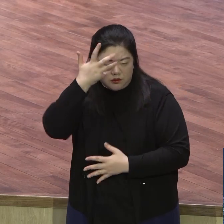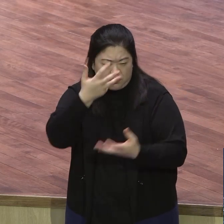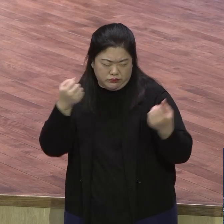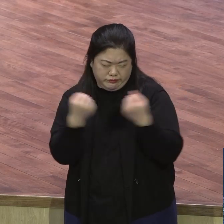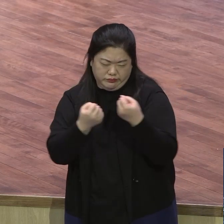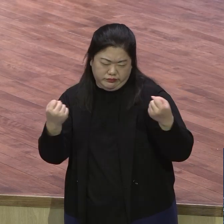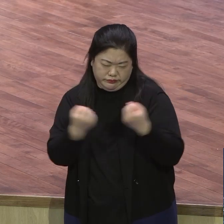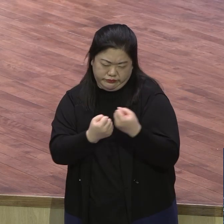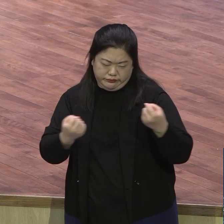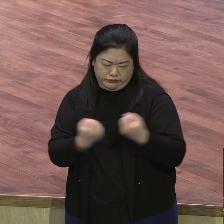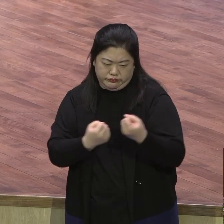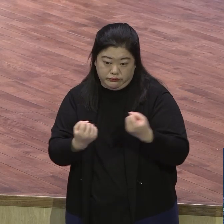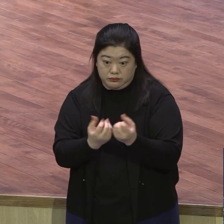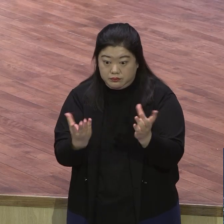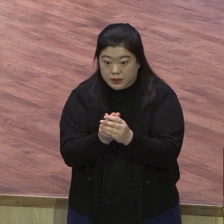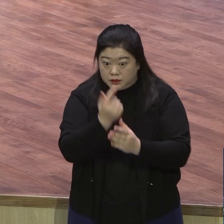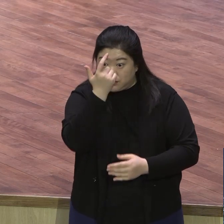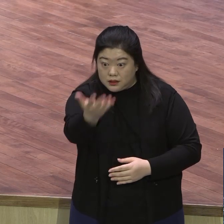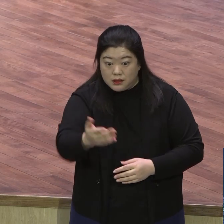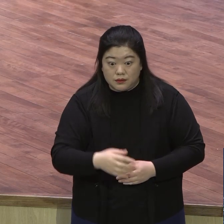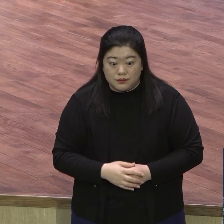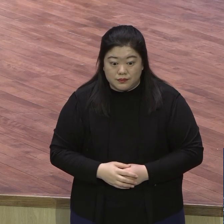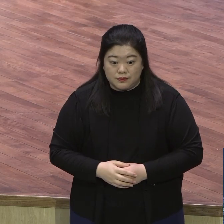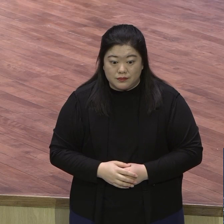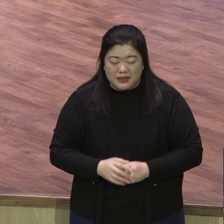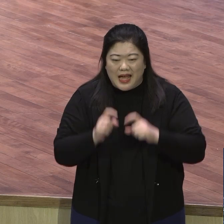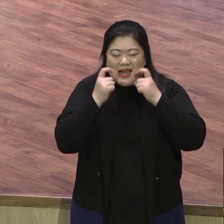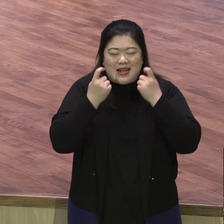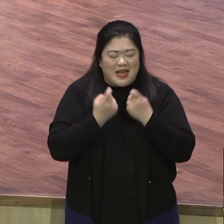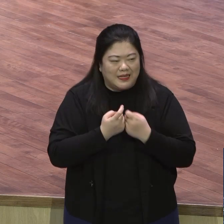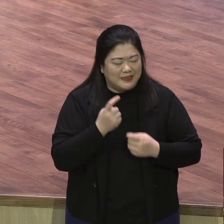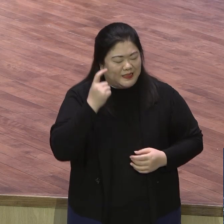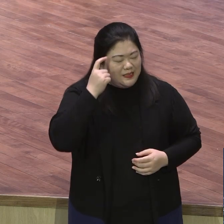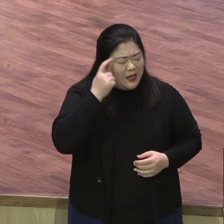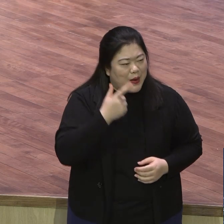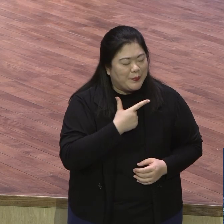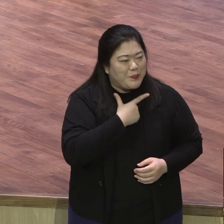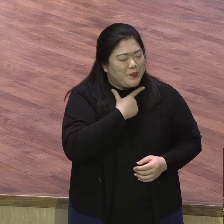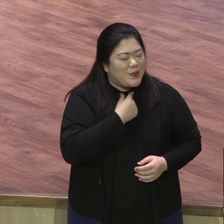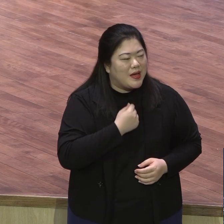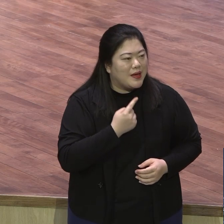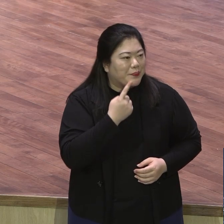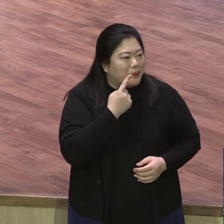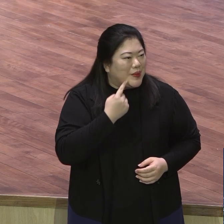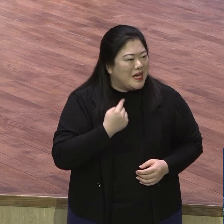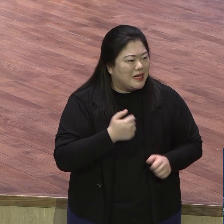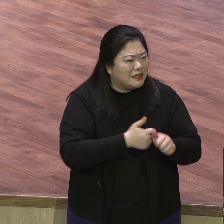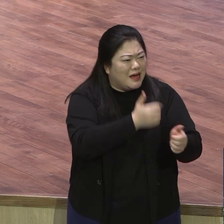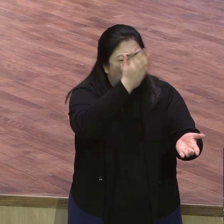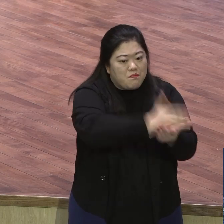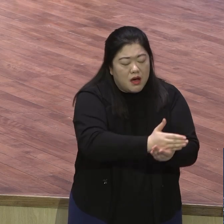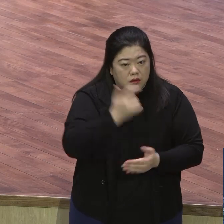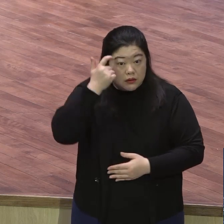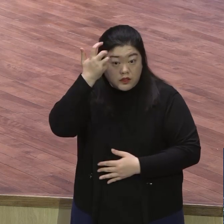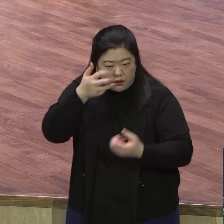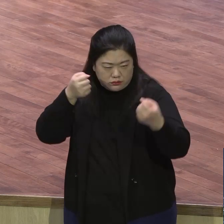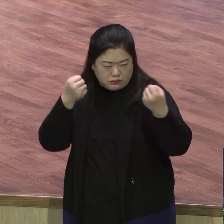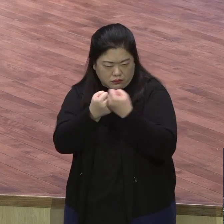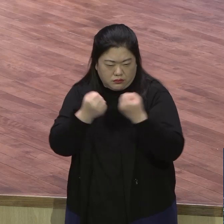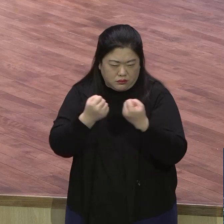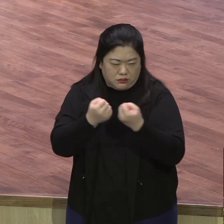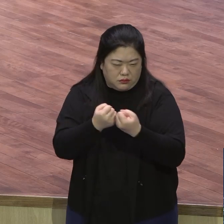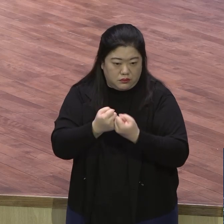한 주간 육체가 육체의 욕망대로 살려 한 것을 영적으로 말씀을 잡고 이겨본 적이 있습니까?